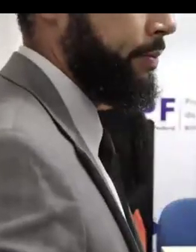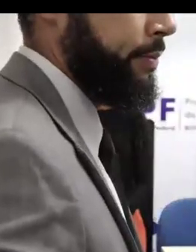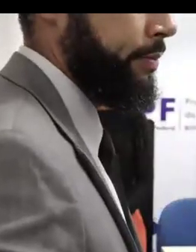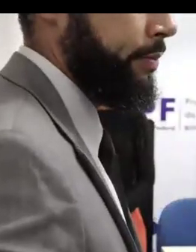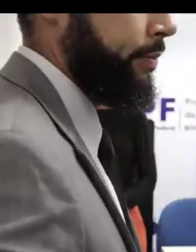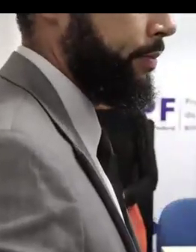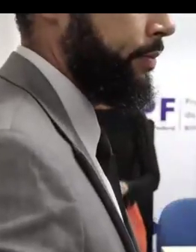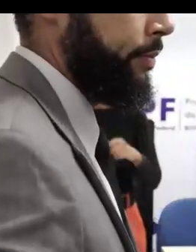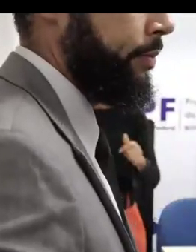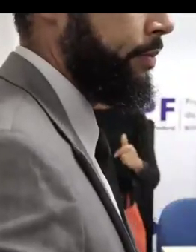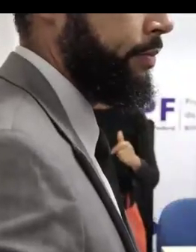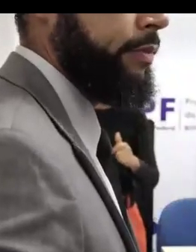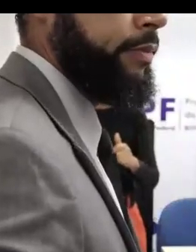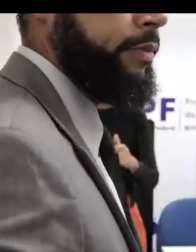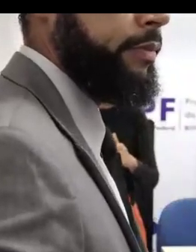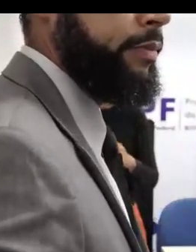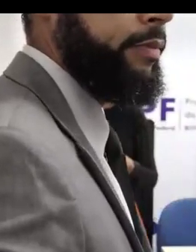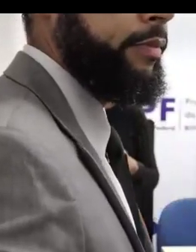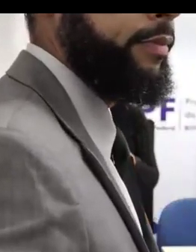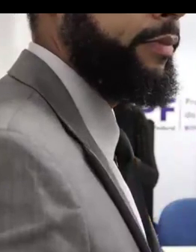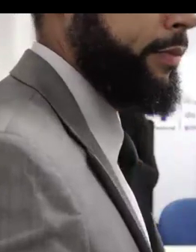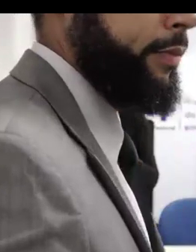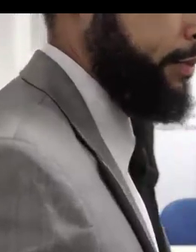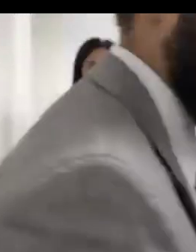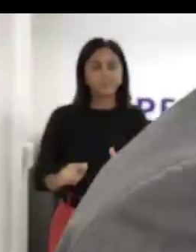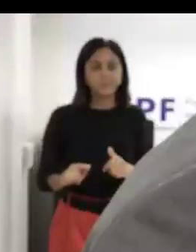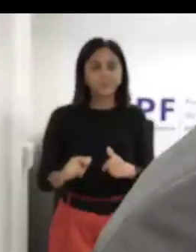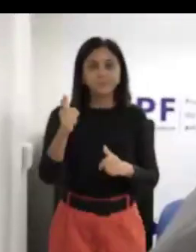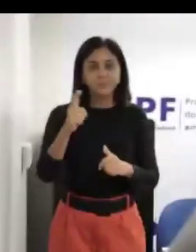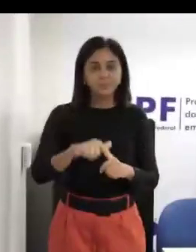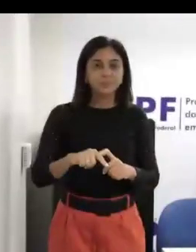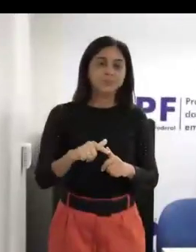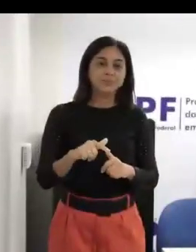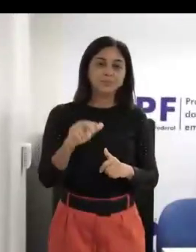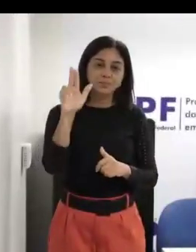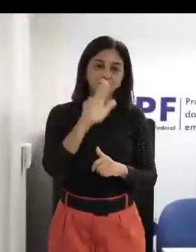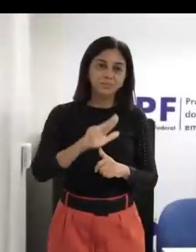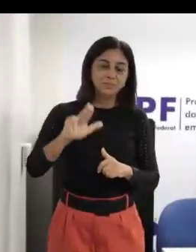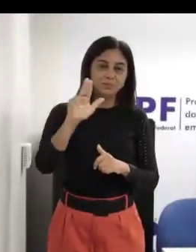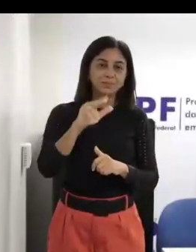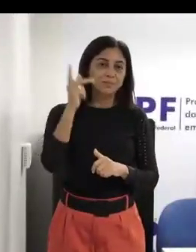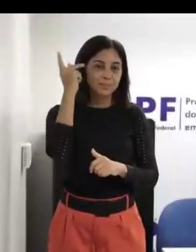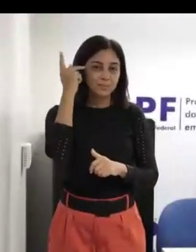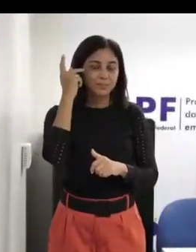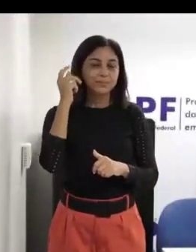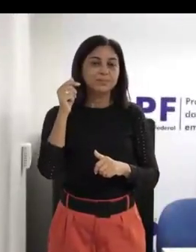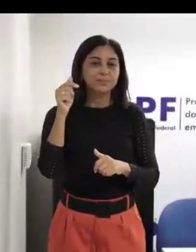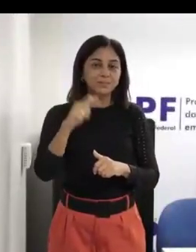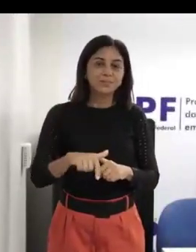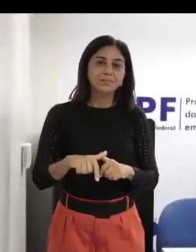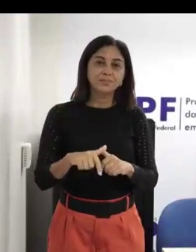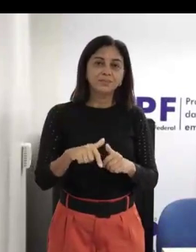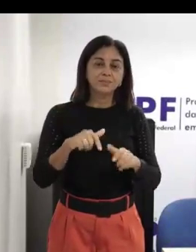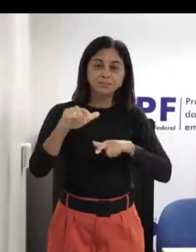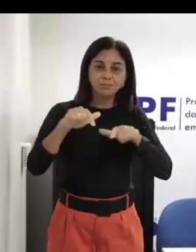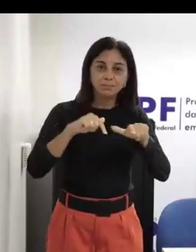Goiás especialista em Direito Público pela Universidade Anhanguera cursando atualmente o mbe executivo em direito